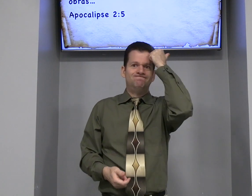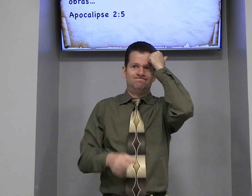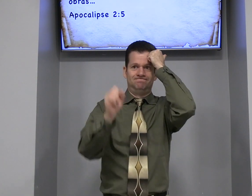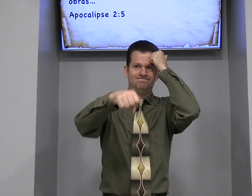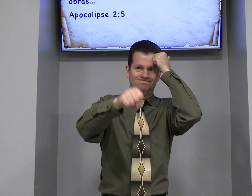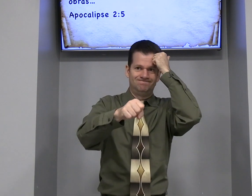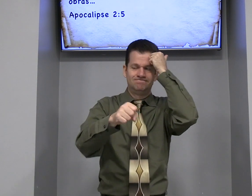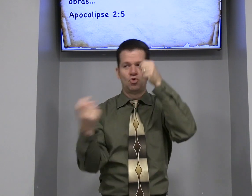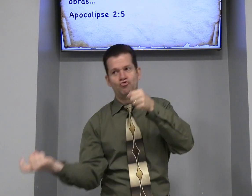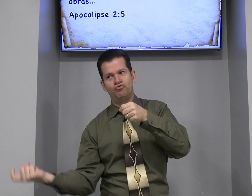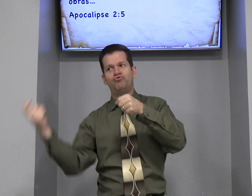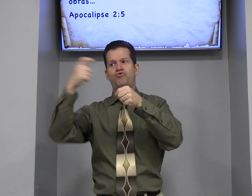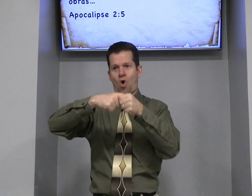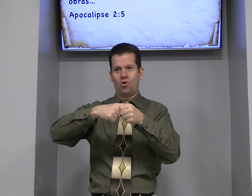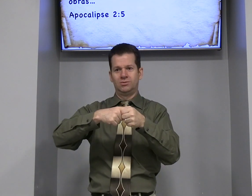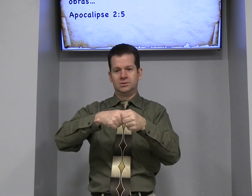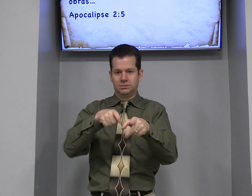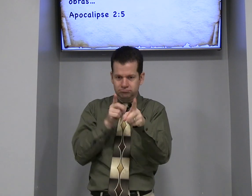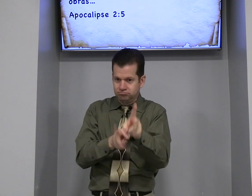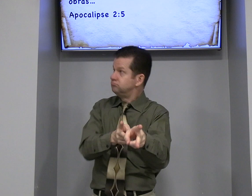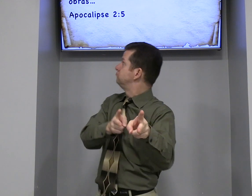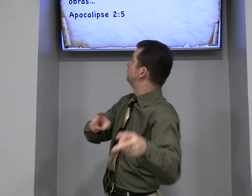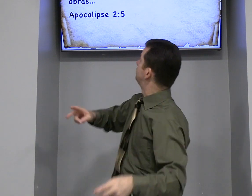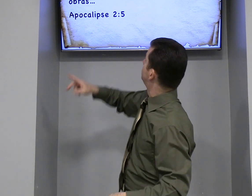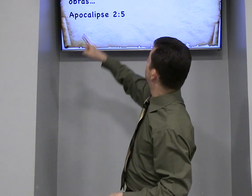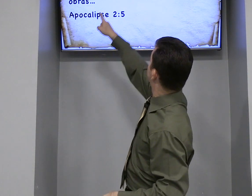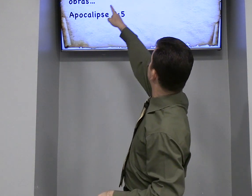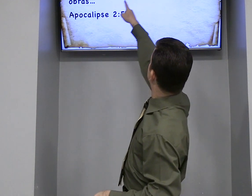Precisa arrepender. E voltar e continuar.